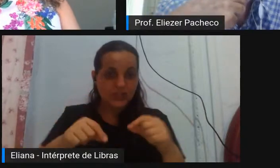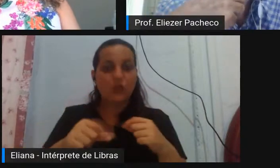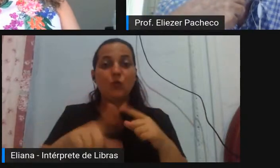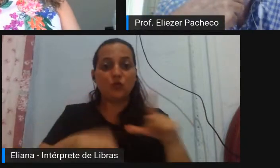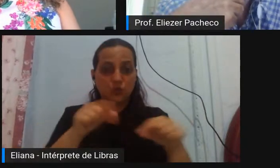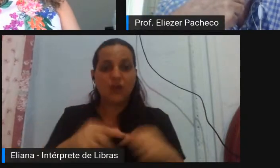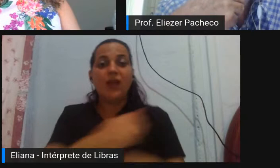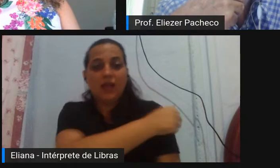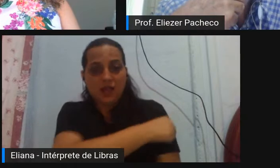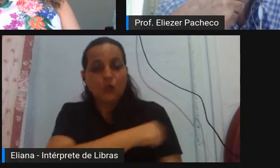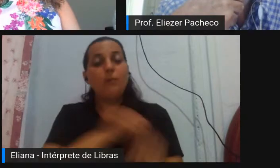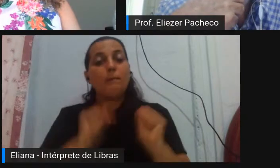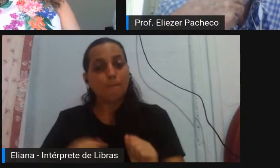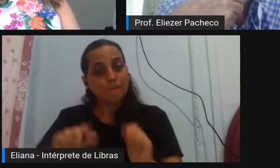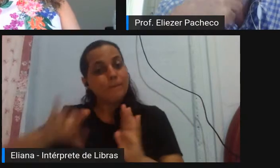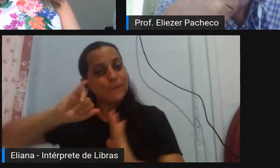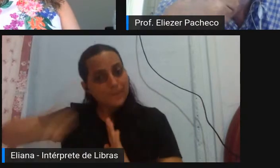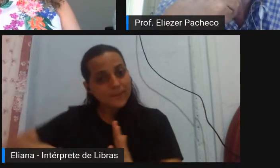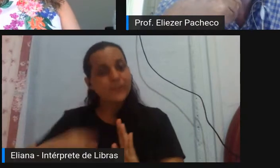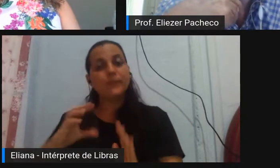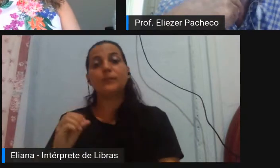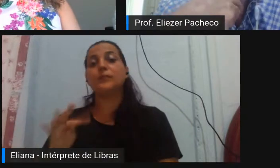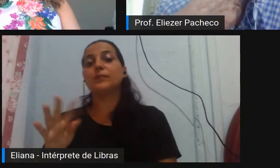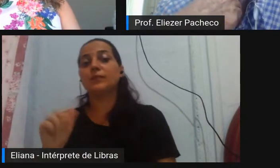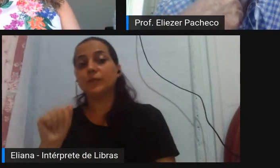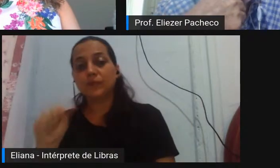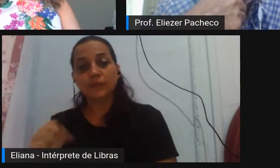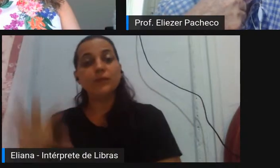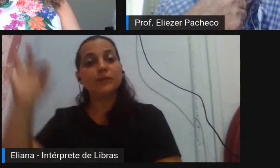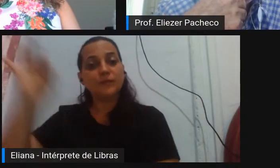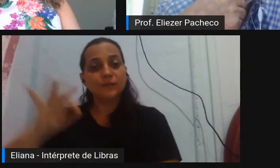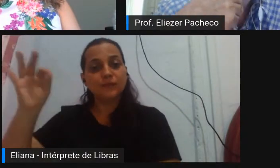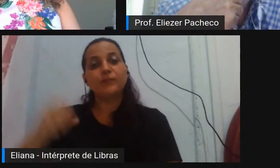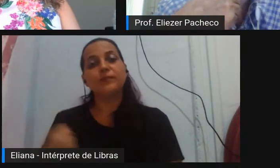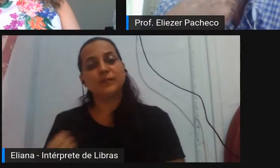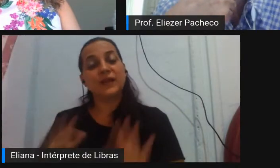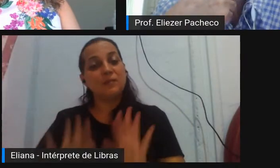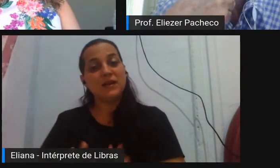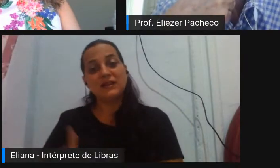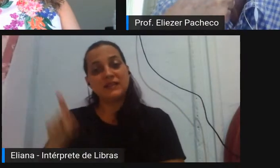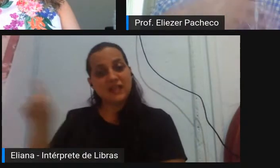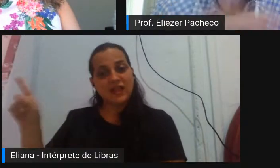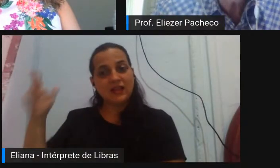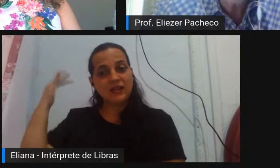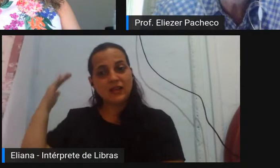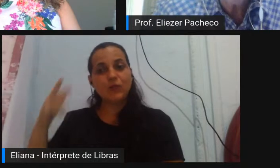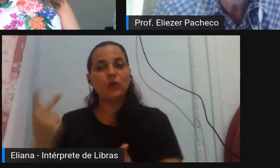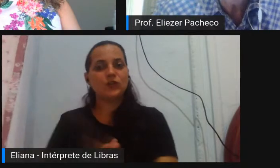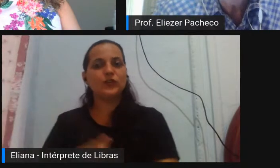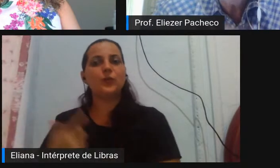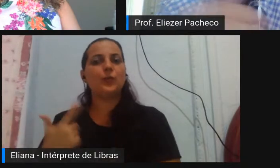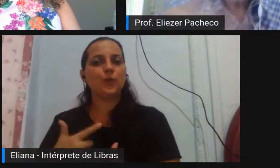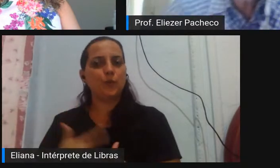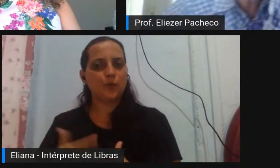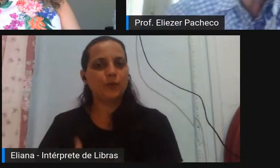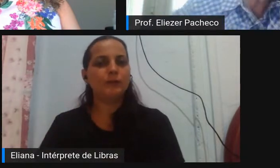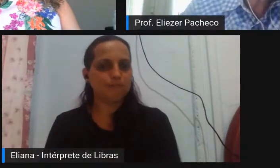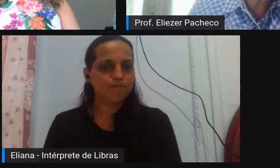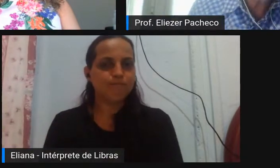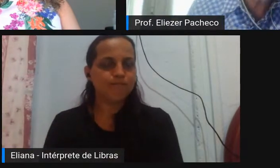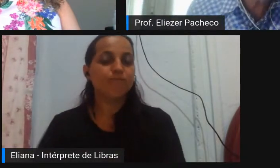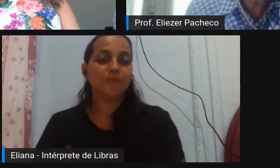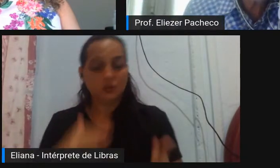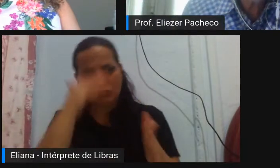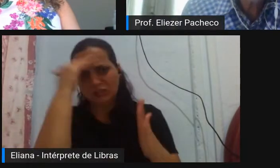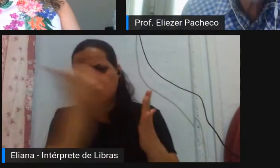Mas houve resistência da parte dos dirigentes da rede na época, tá? Nós respeitamos, preferimos deixar a critério